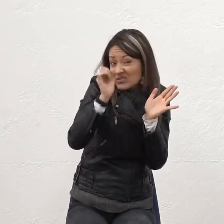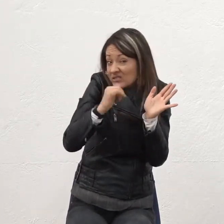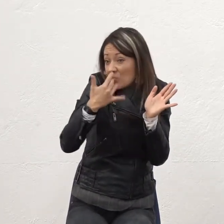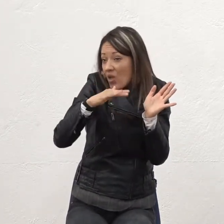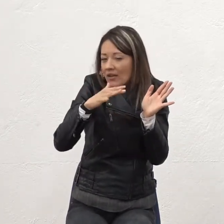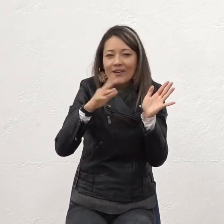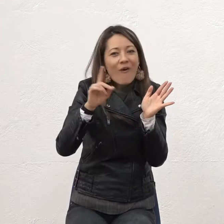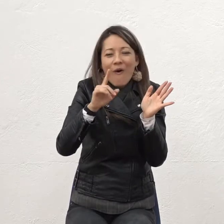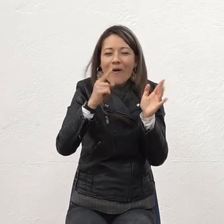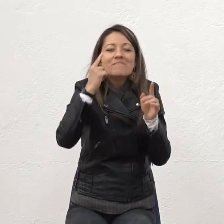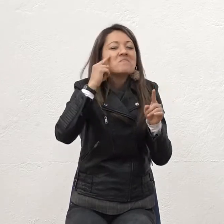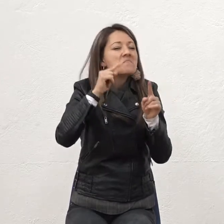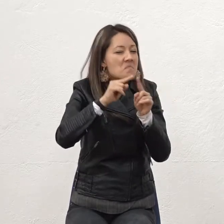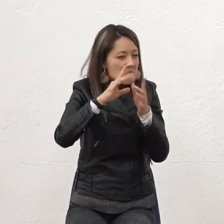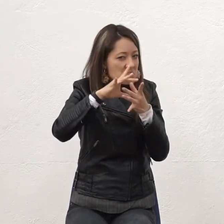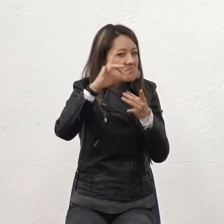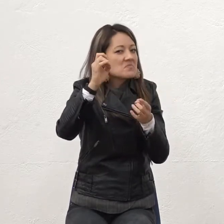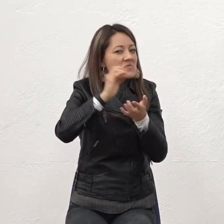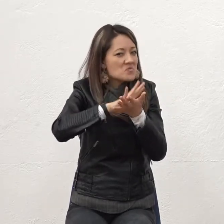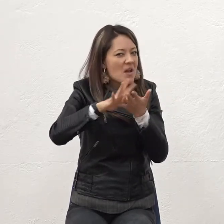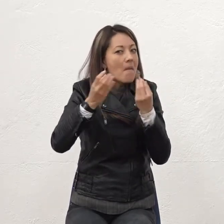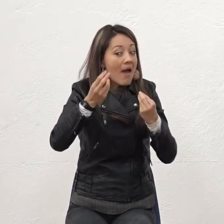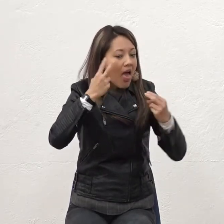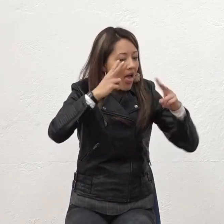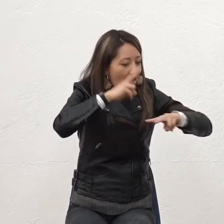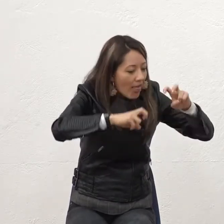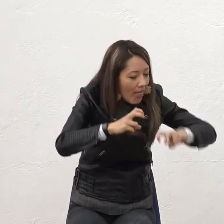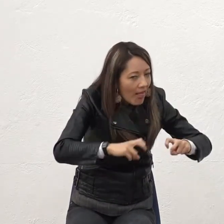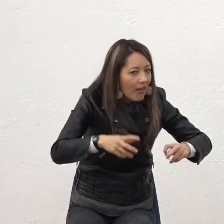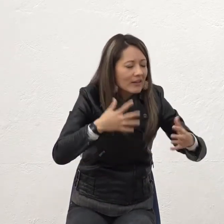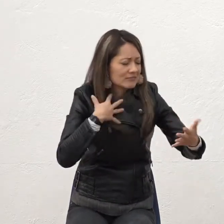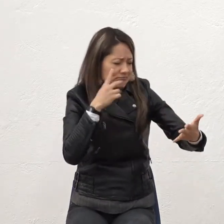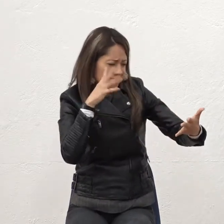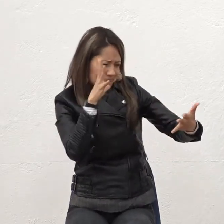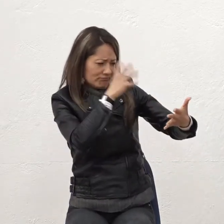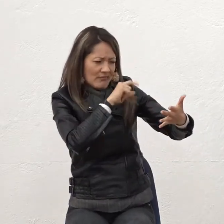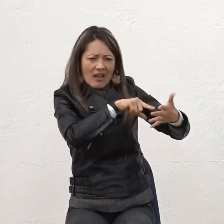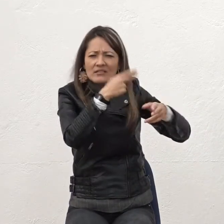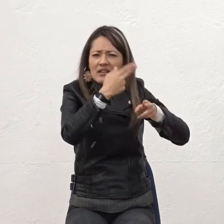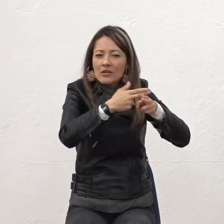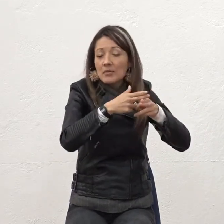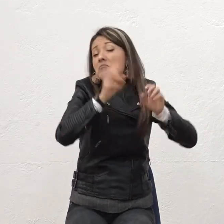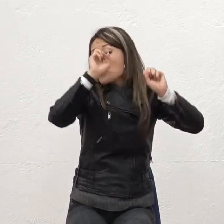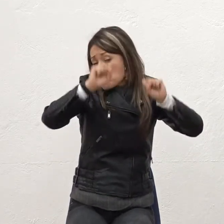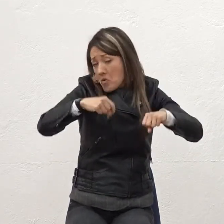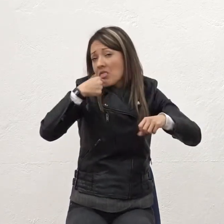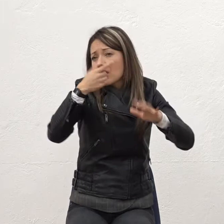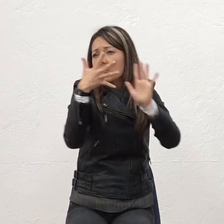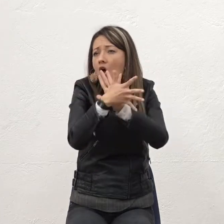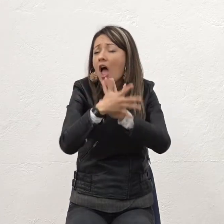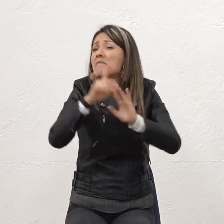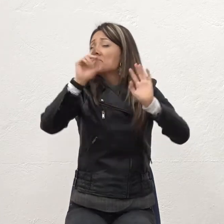el nombre del árbol? ¿Por qué no dice, y Zaqueo se subió a un árbol para ver a Jesús cuando pasara?